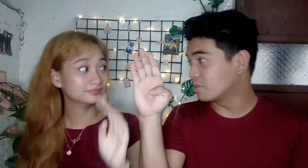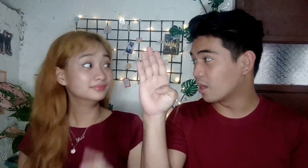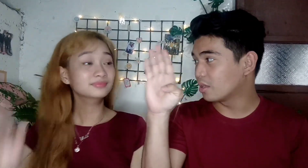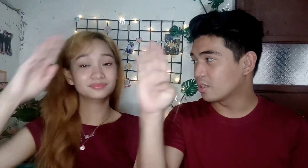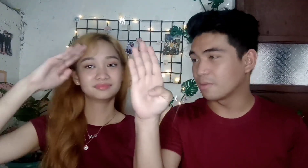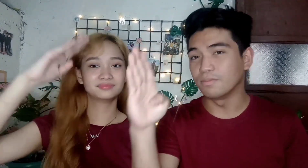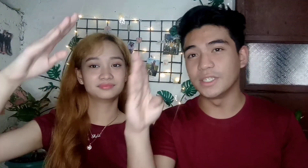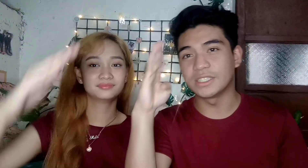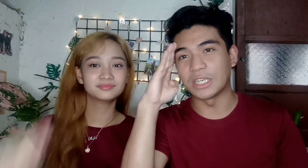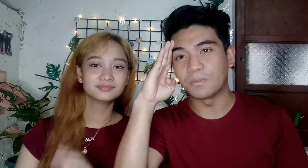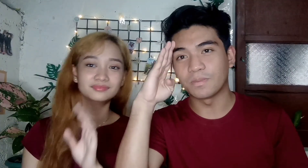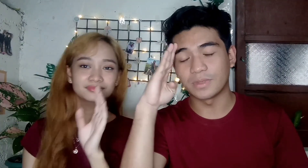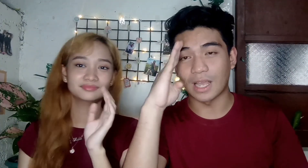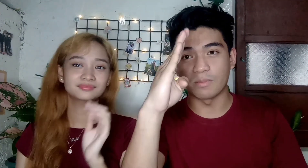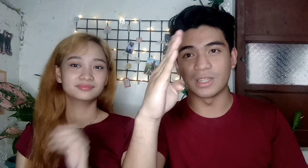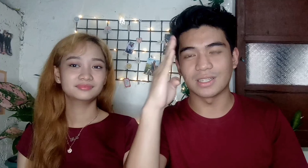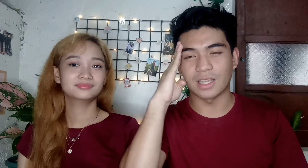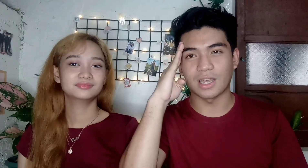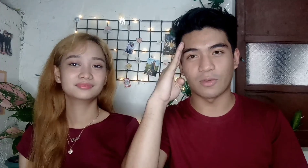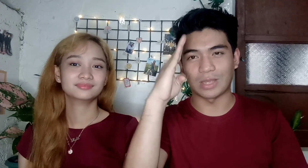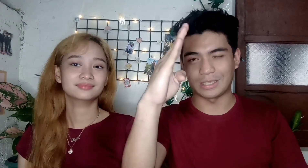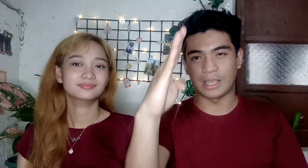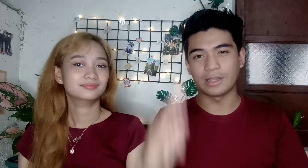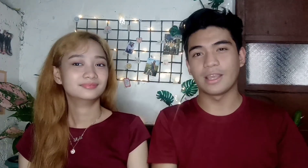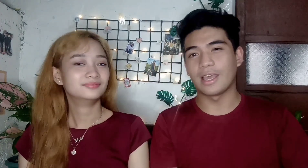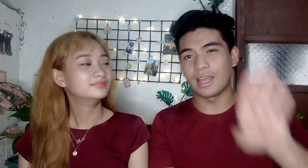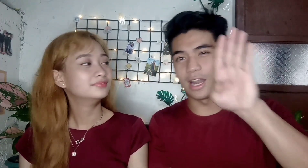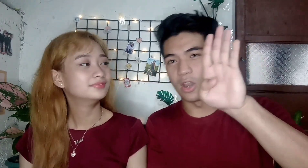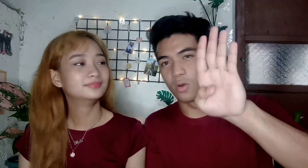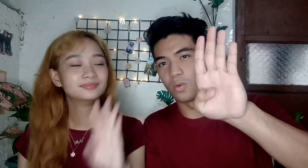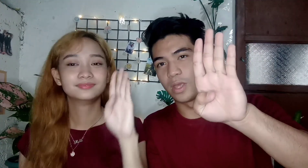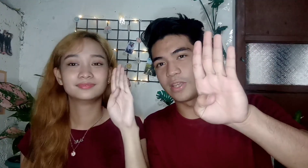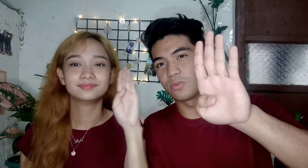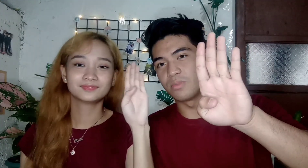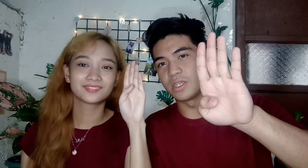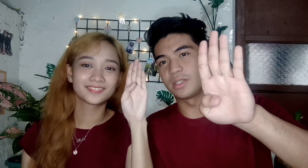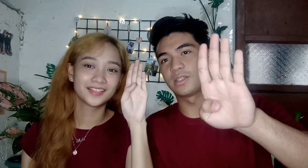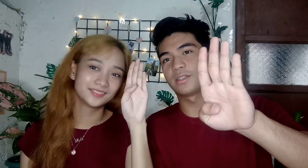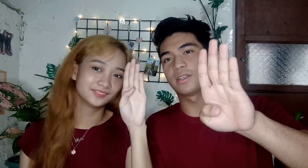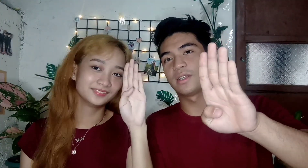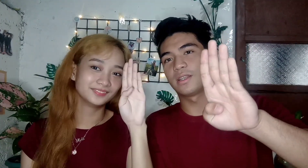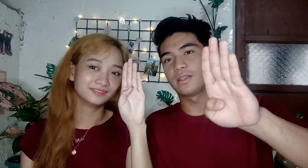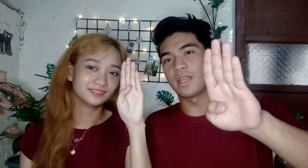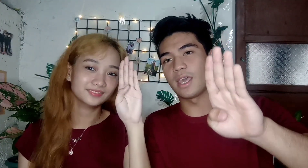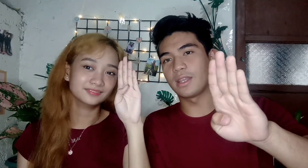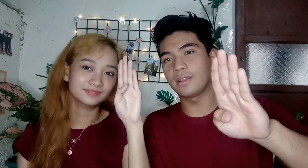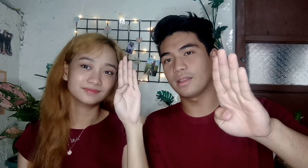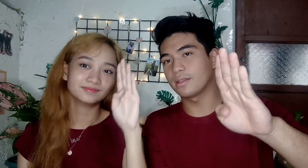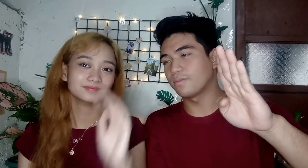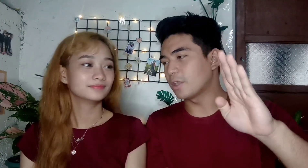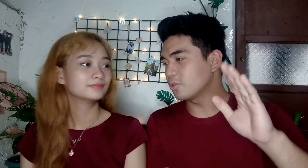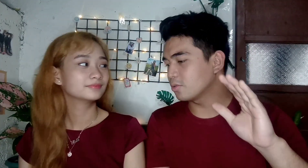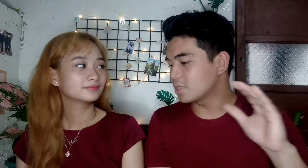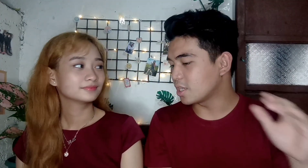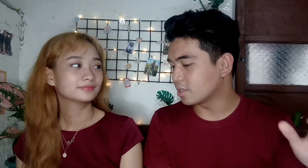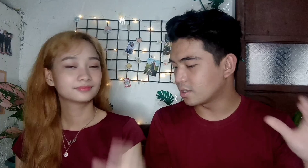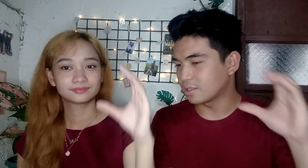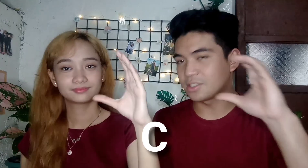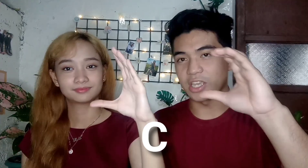diba? B-shape. Tabi nila sa white. Ayan. Hello. Ayan yung B. Then, paano yung C? C.